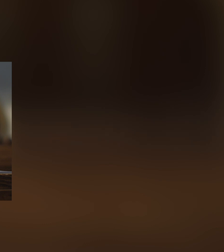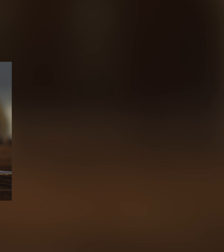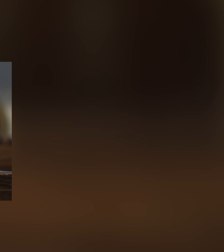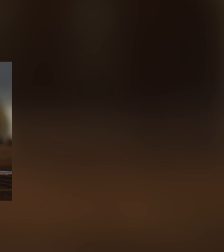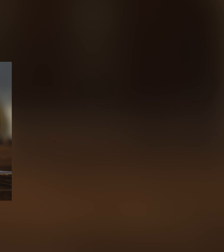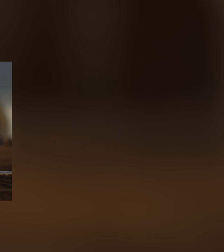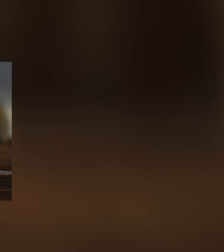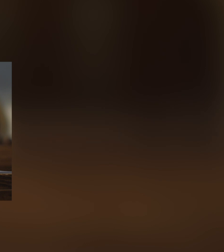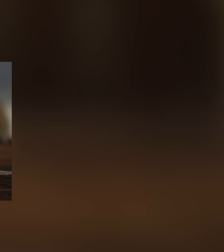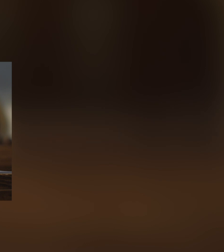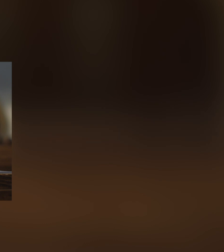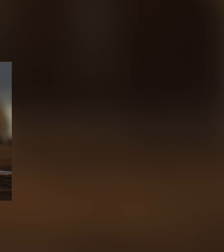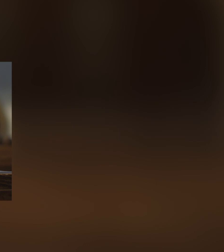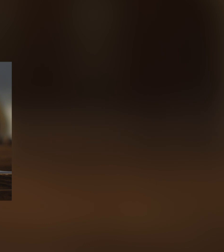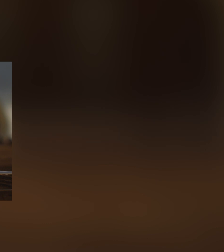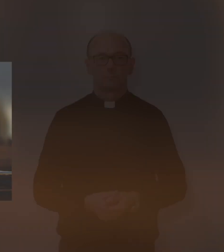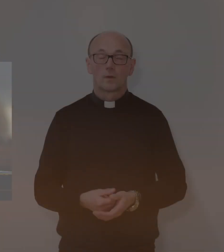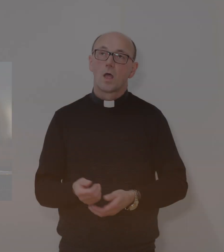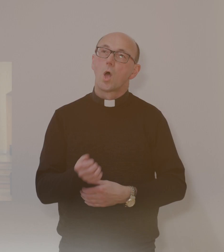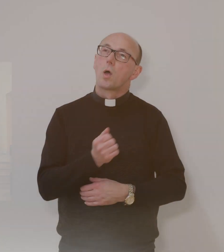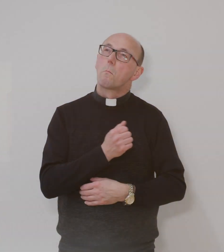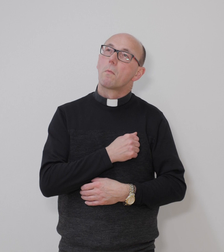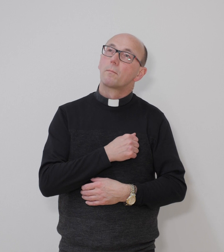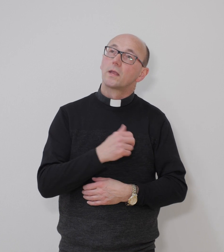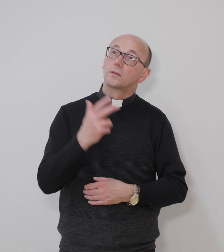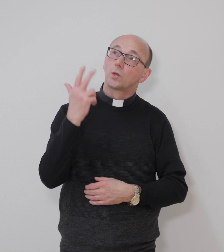im Schlusssegen unserer Kreuzwegandacht.